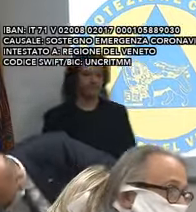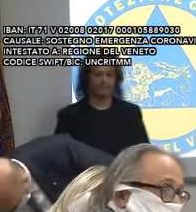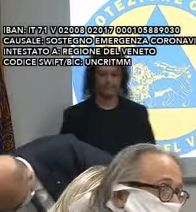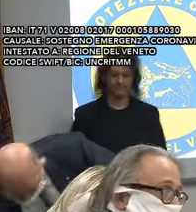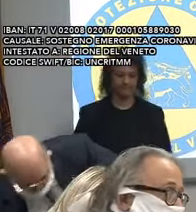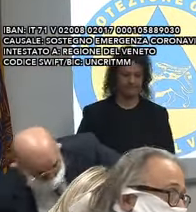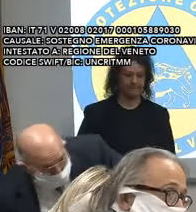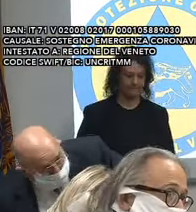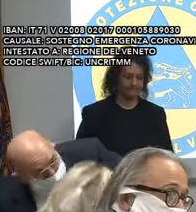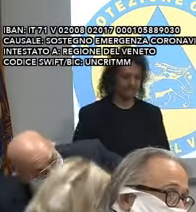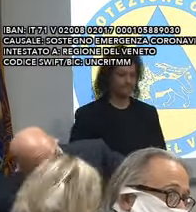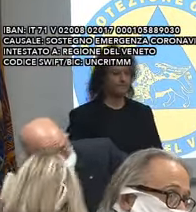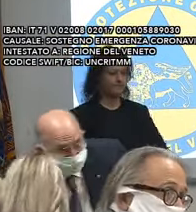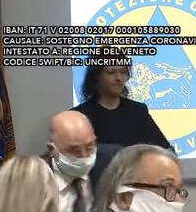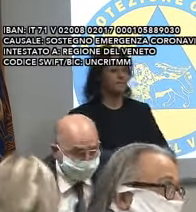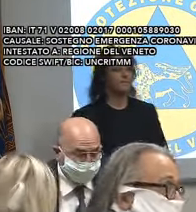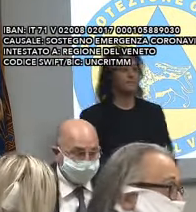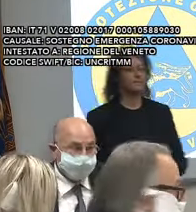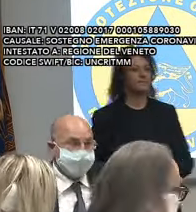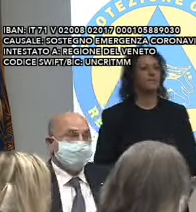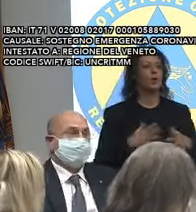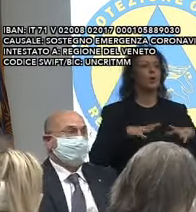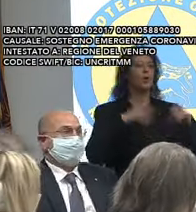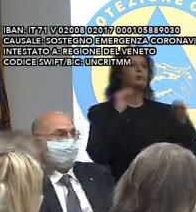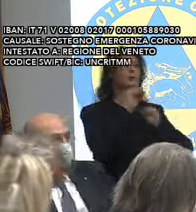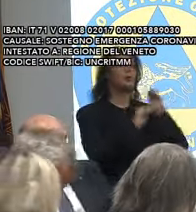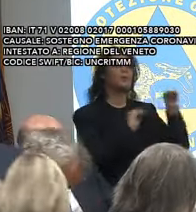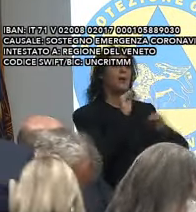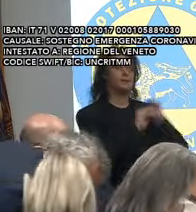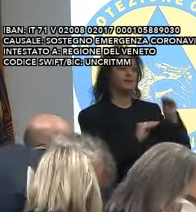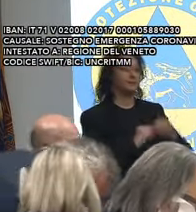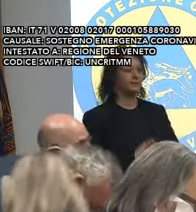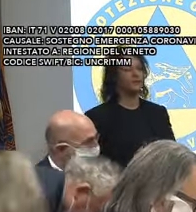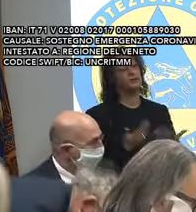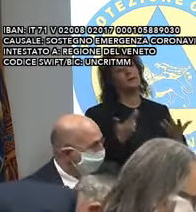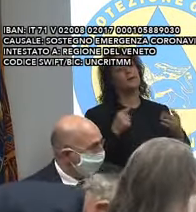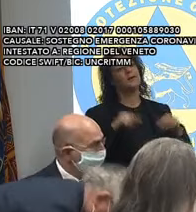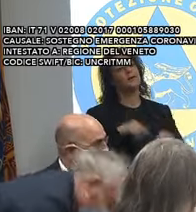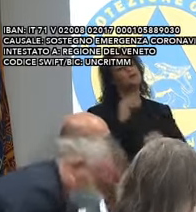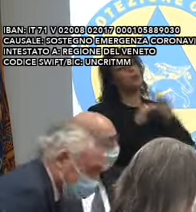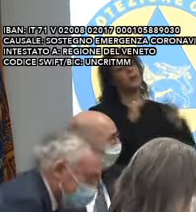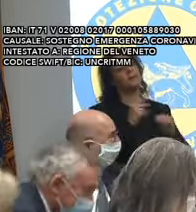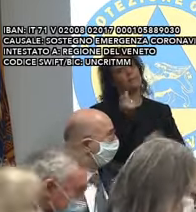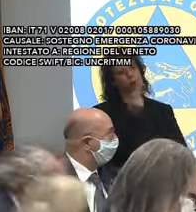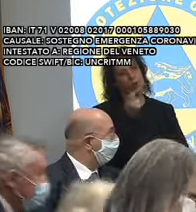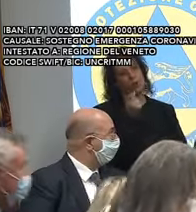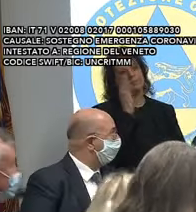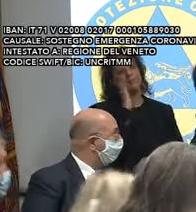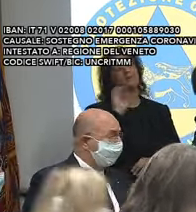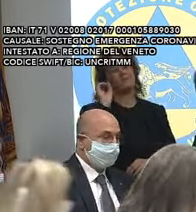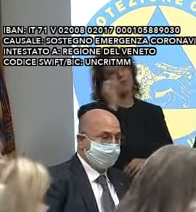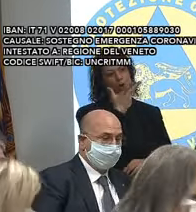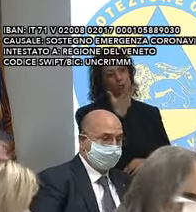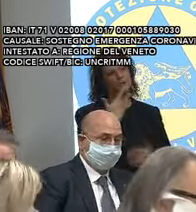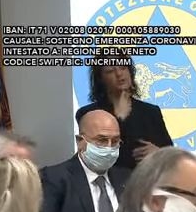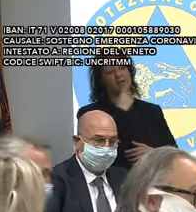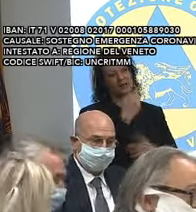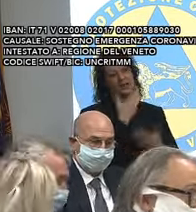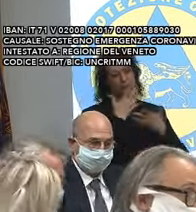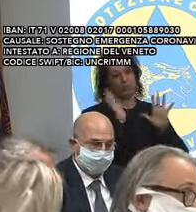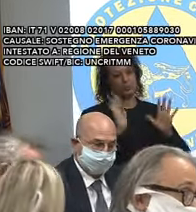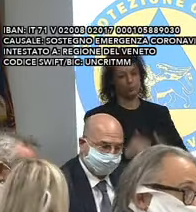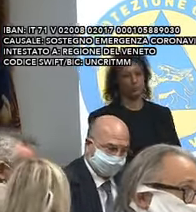facciamo prima un giro in sala. Beh, se posso permettermi, sì. Poche domande veloci perché abbiamo già detto tutto. Poi